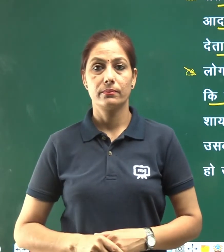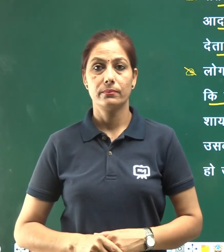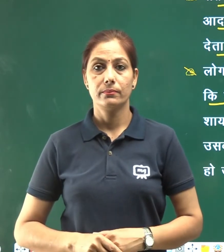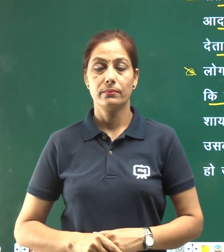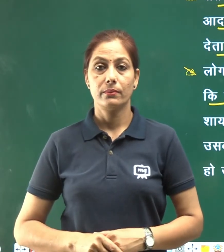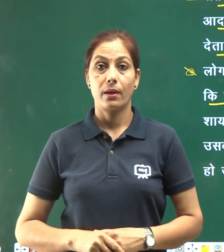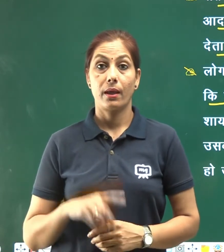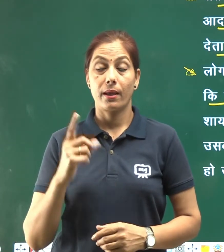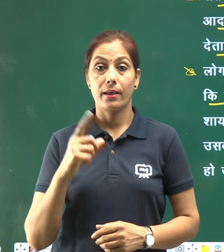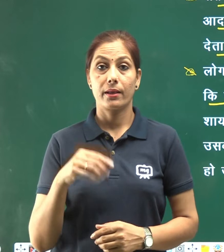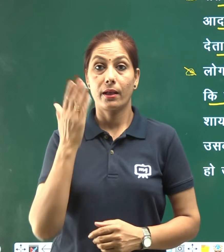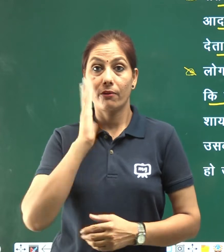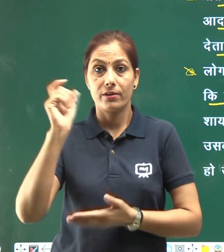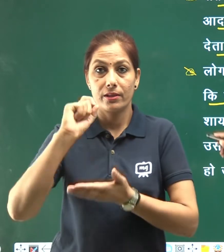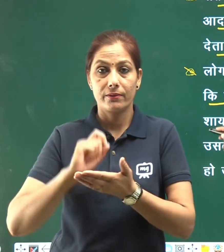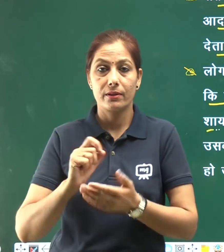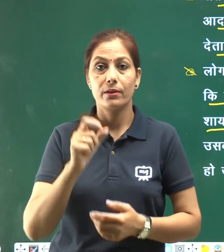एक शायर है, कवि है।